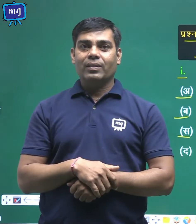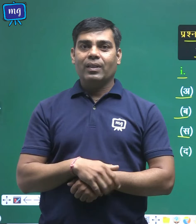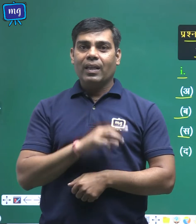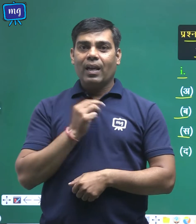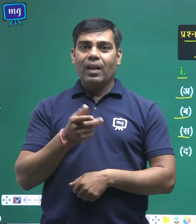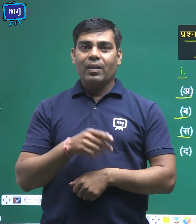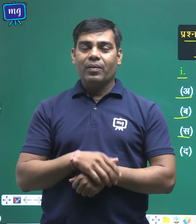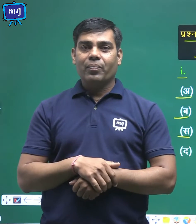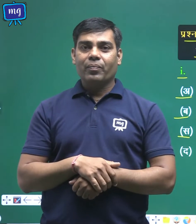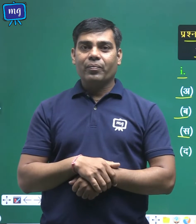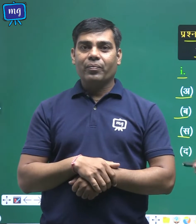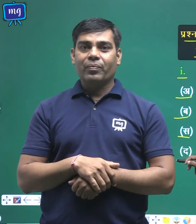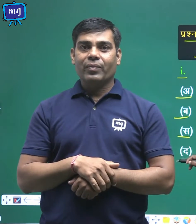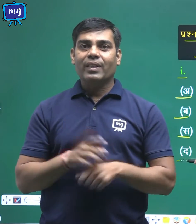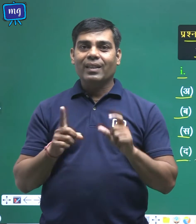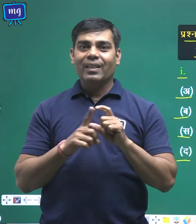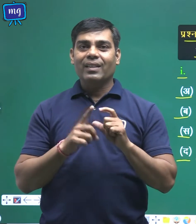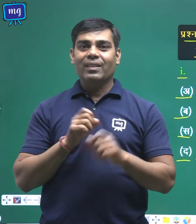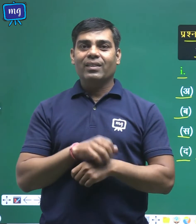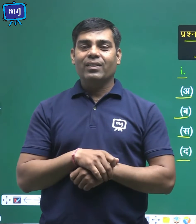या द